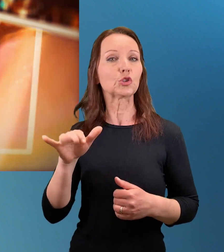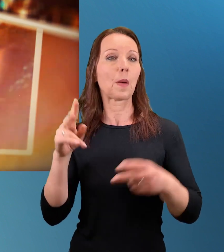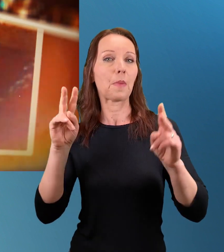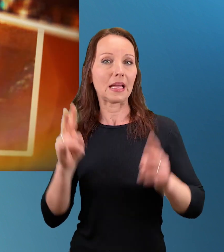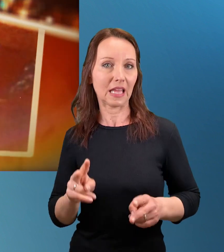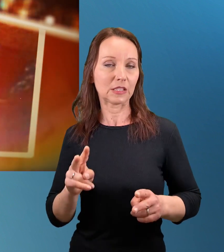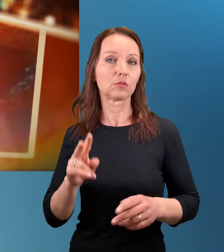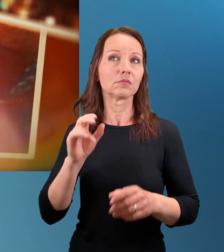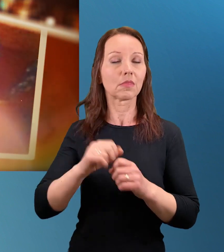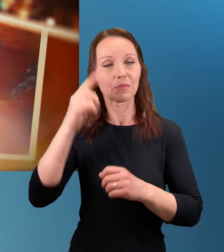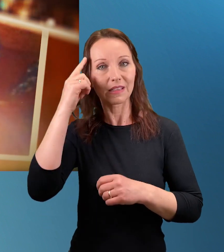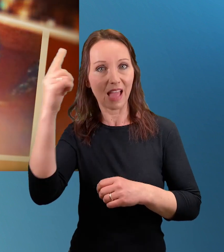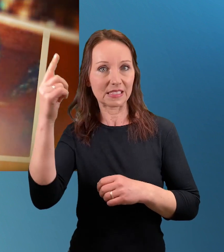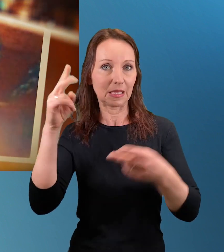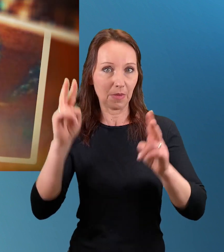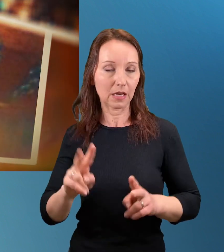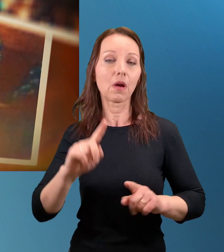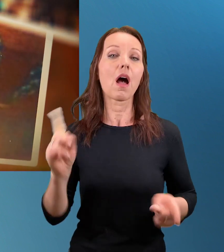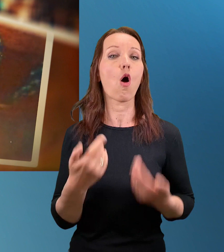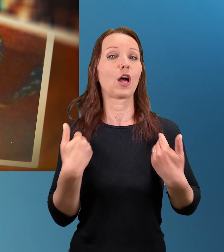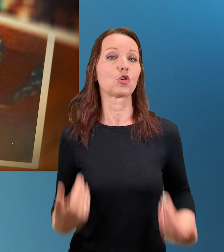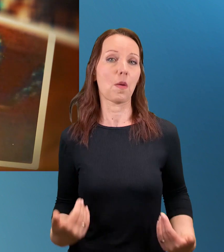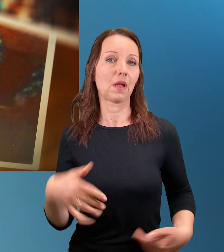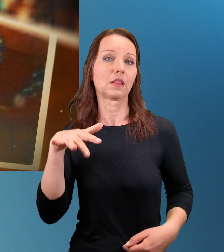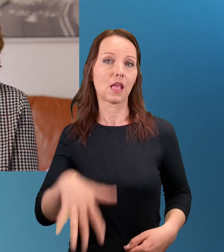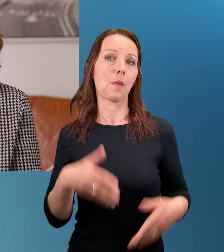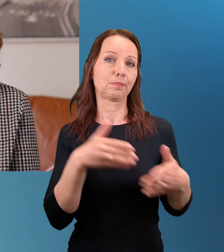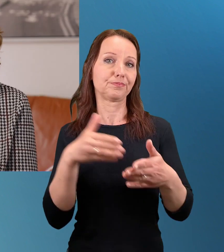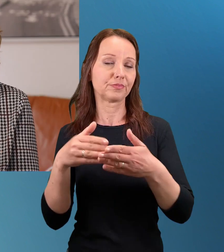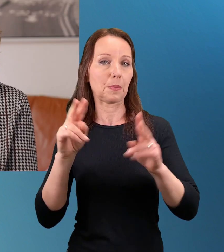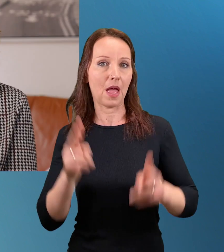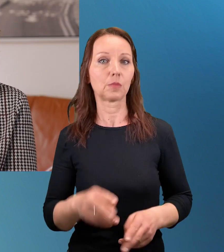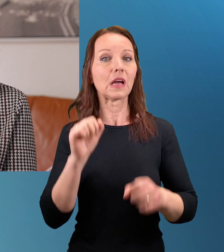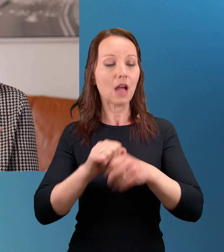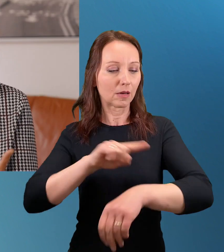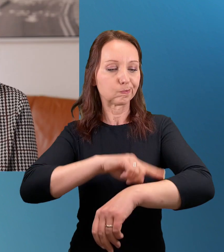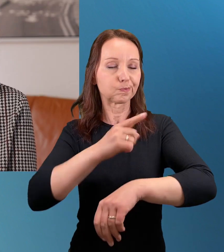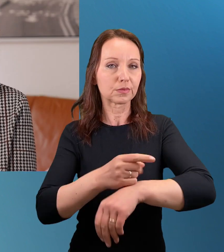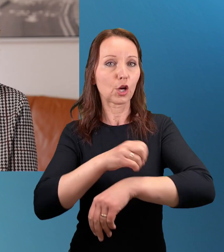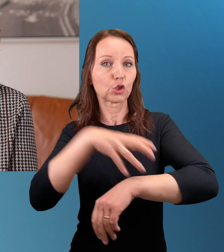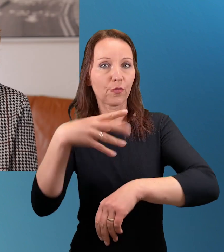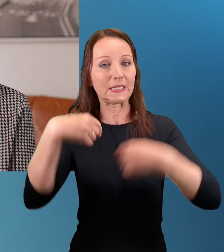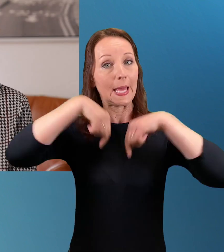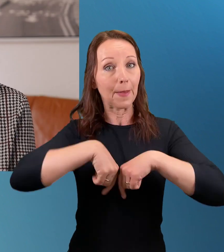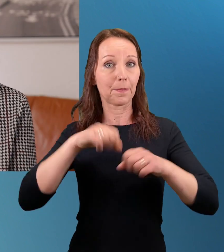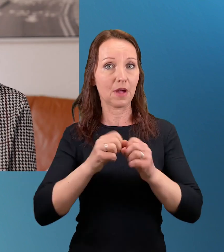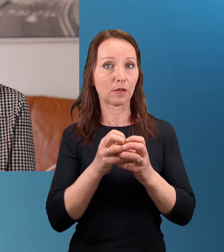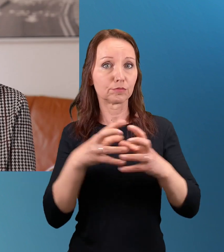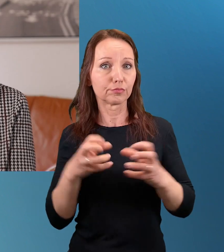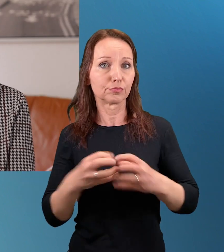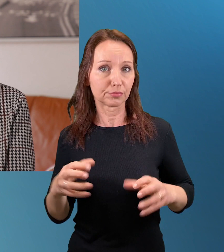die sowohl geistig wie auch körperlich sind. Es kann Geschwulste bilden im Körper. Es kann